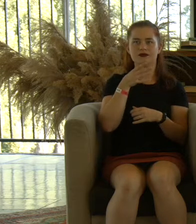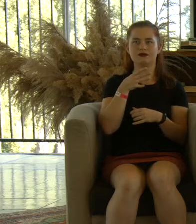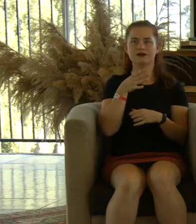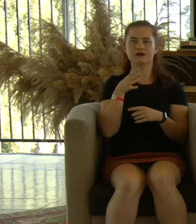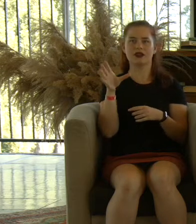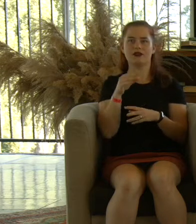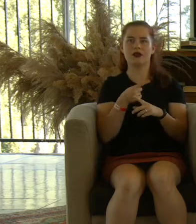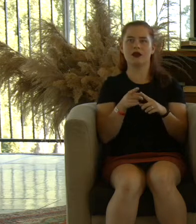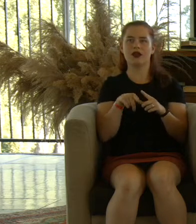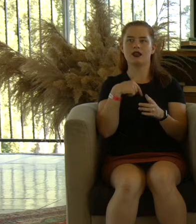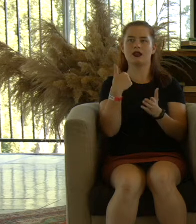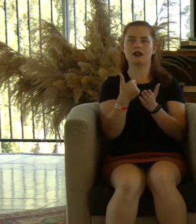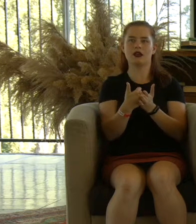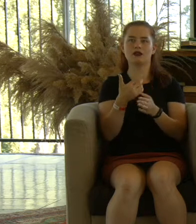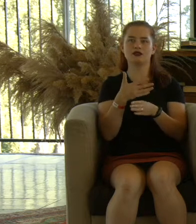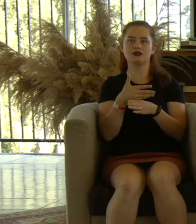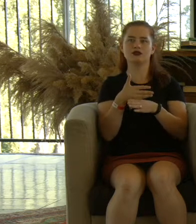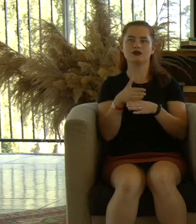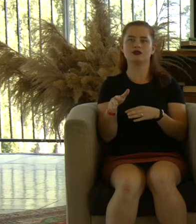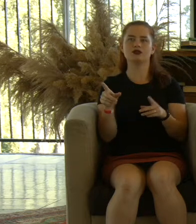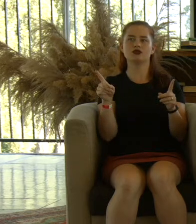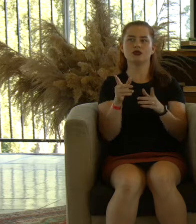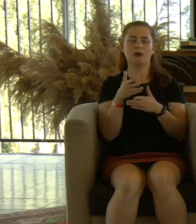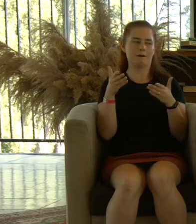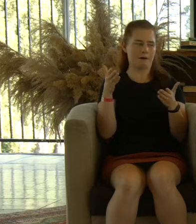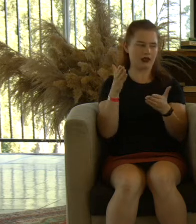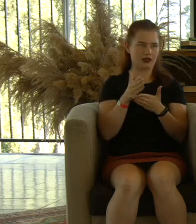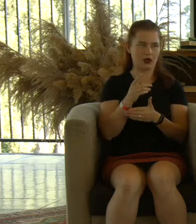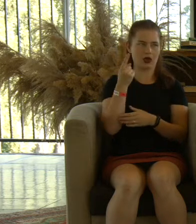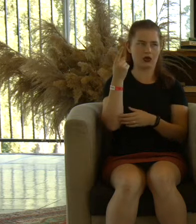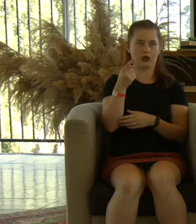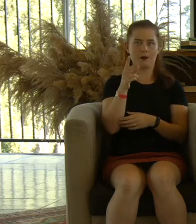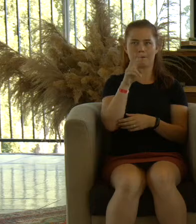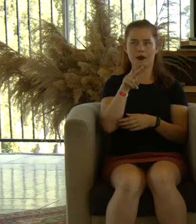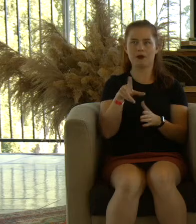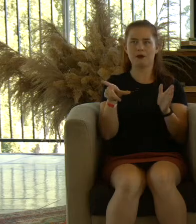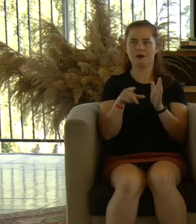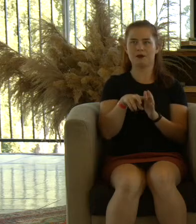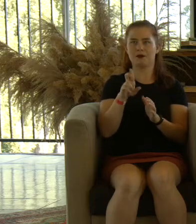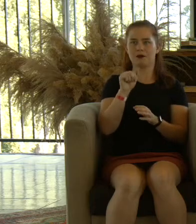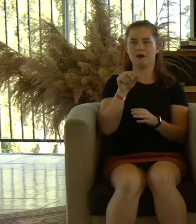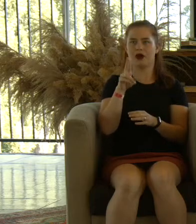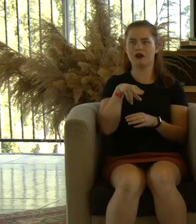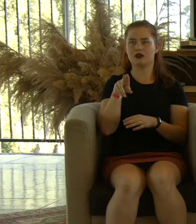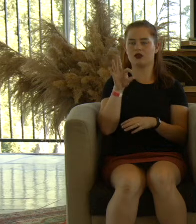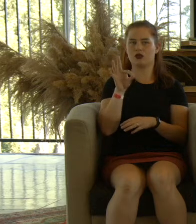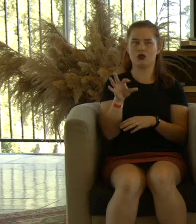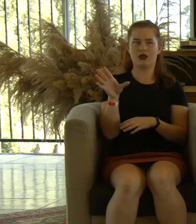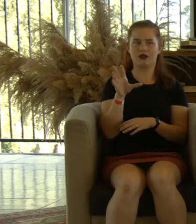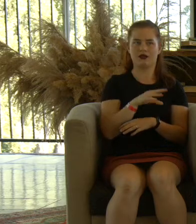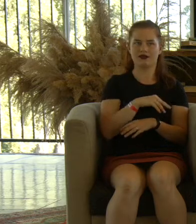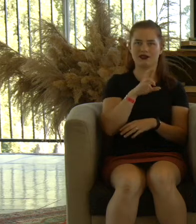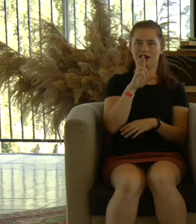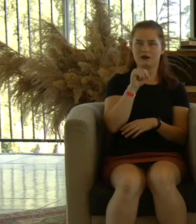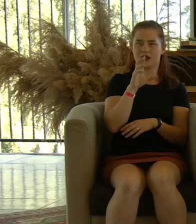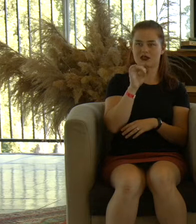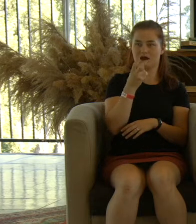значит, главная фишка украинского виноделия, что мы находимся на одной параллели с Бордо. Вот там вся Бессарабия говорит о том,